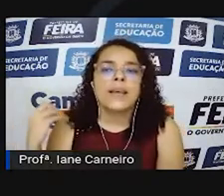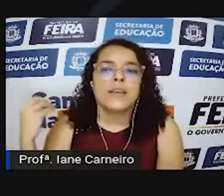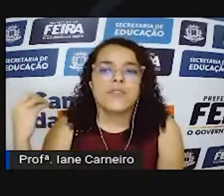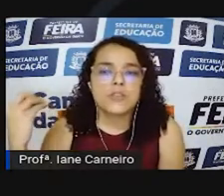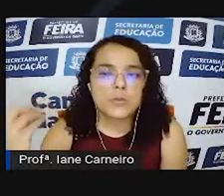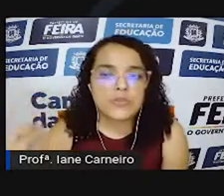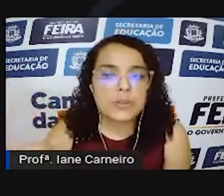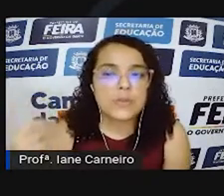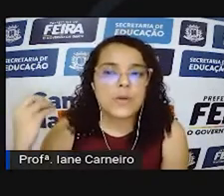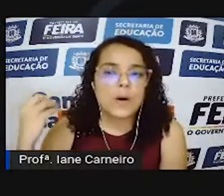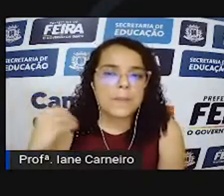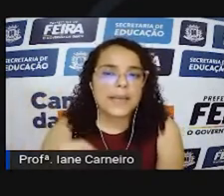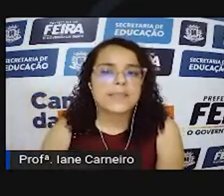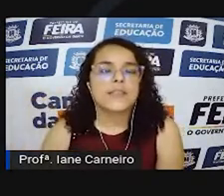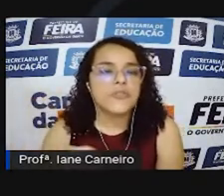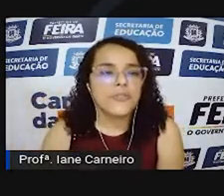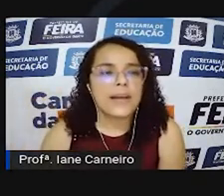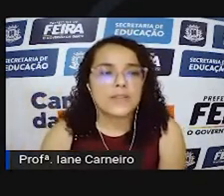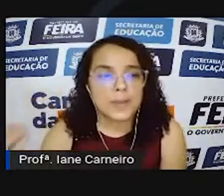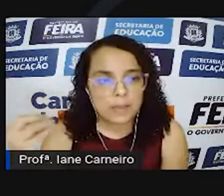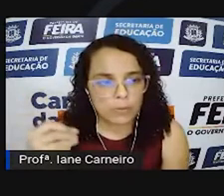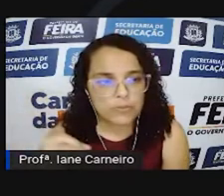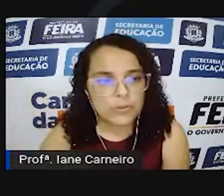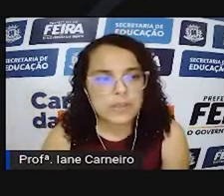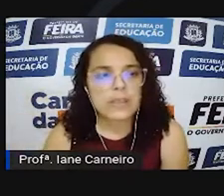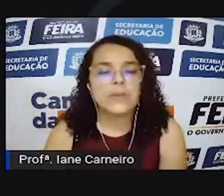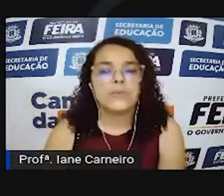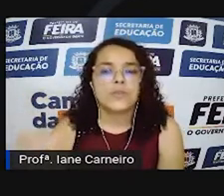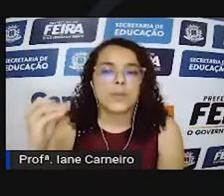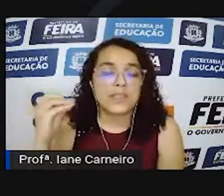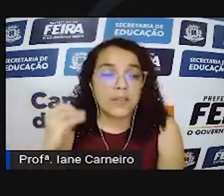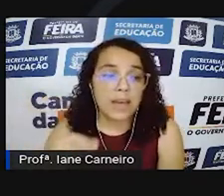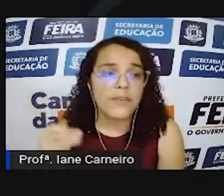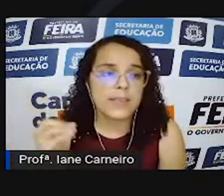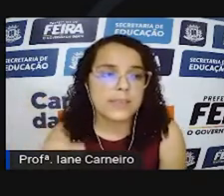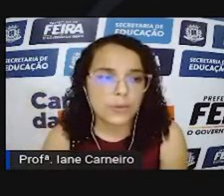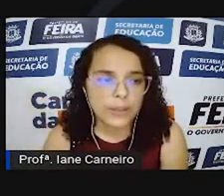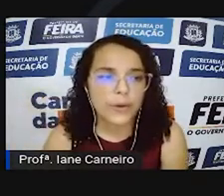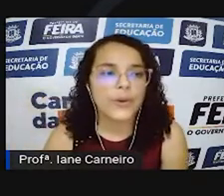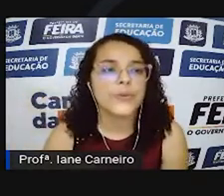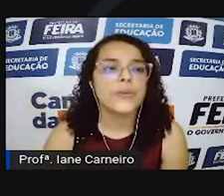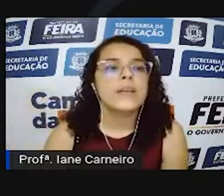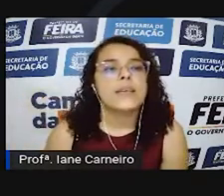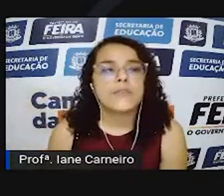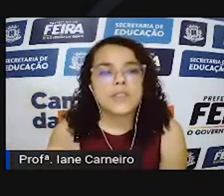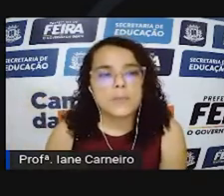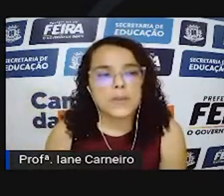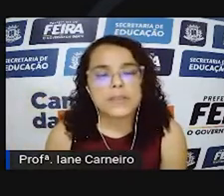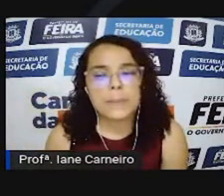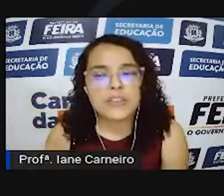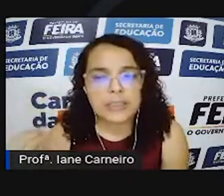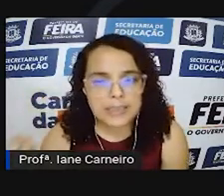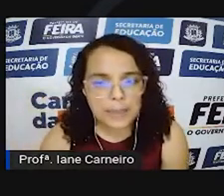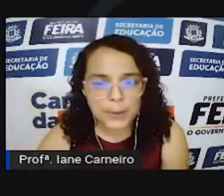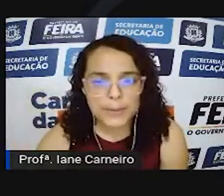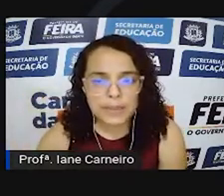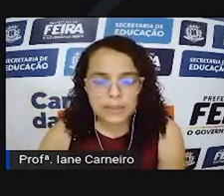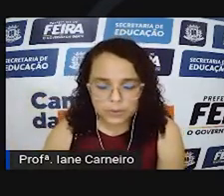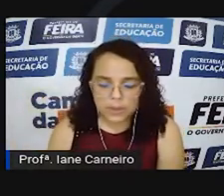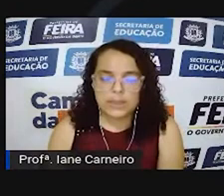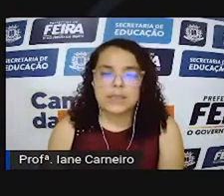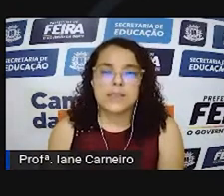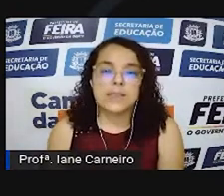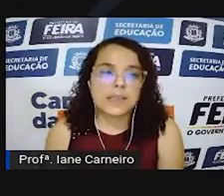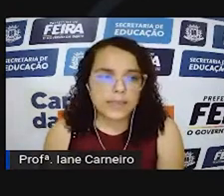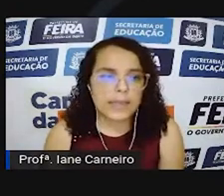né, vem discutindo sobre essa construção, sobre esse referencial teórico, que vocês podem também estar se